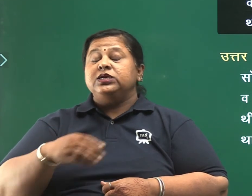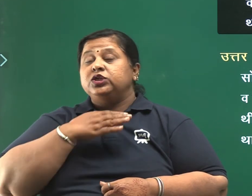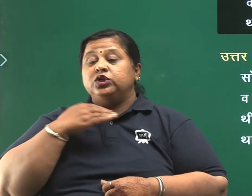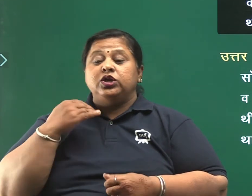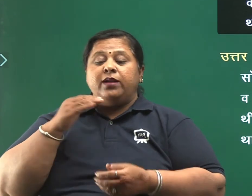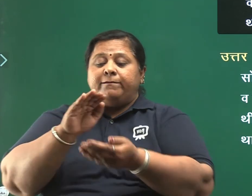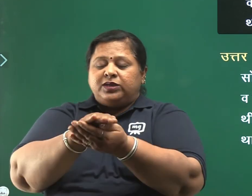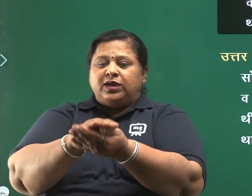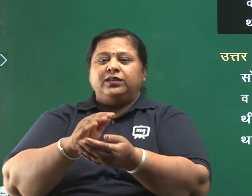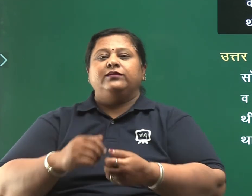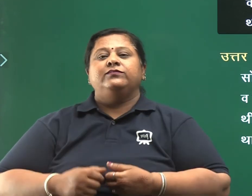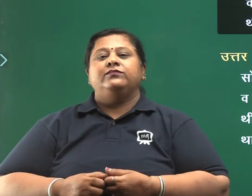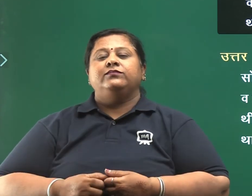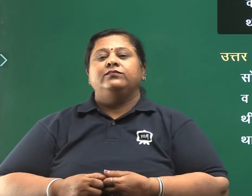थी